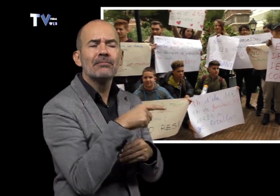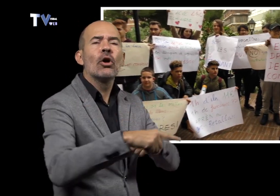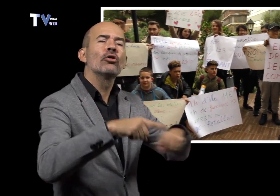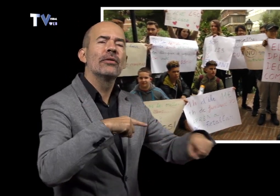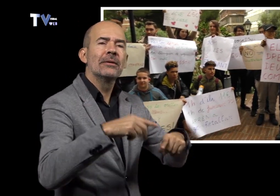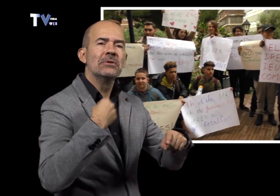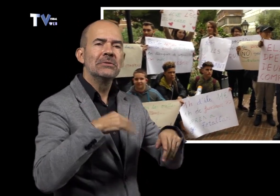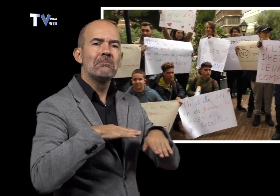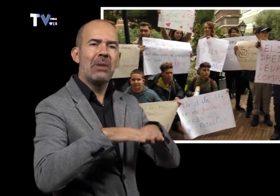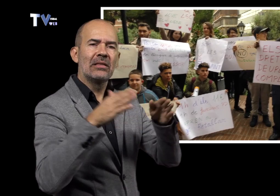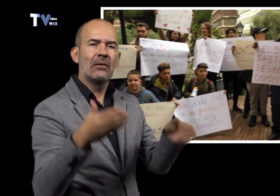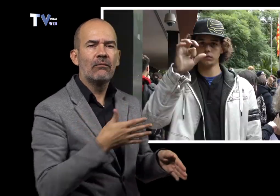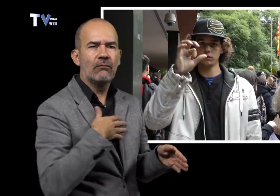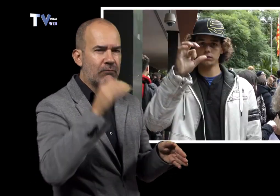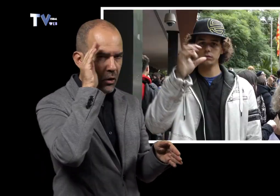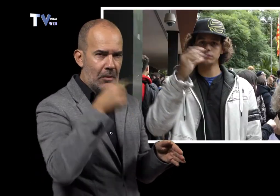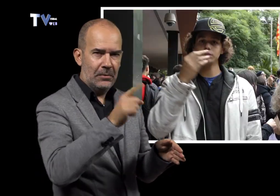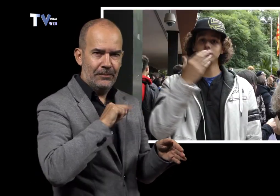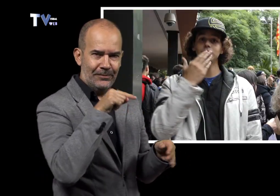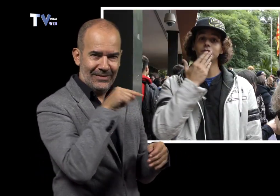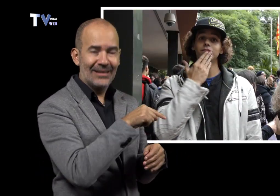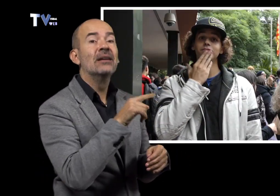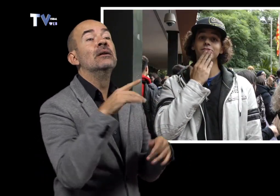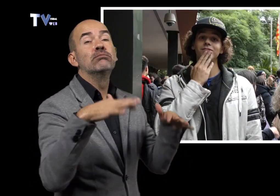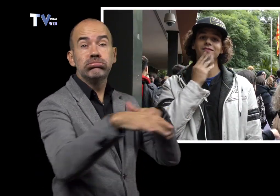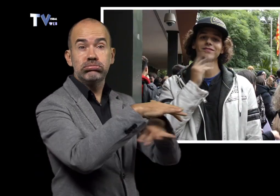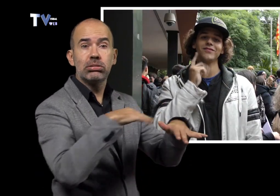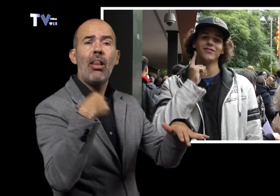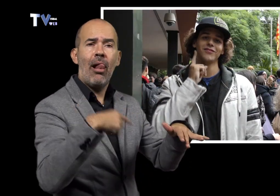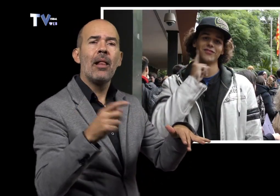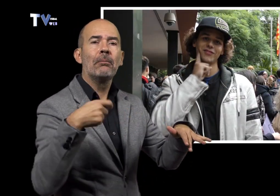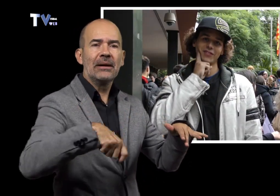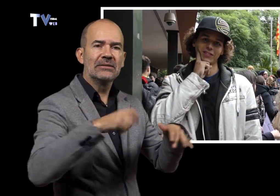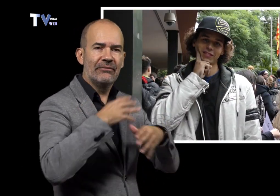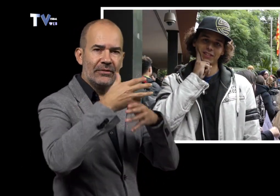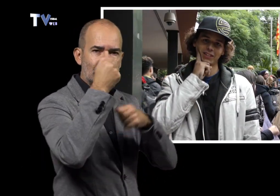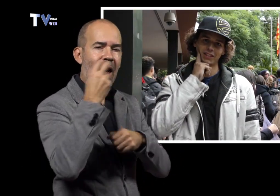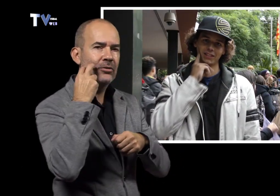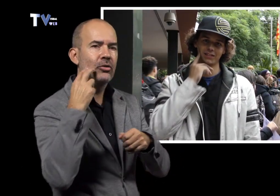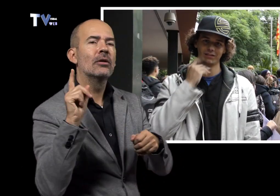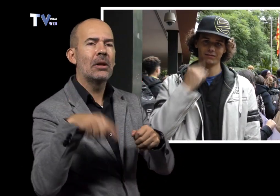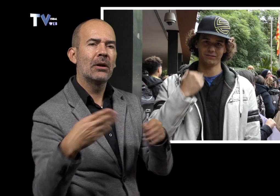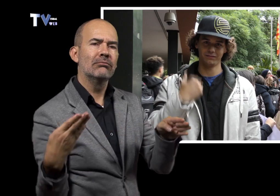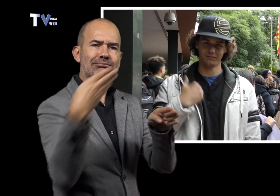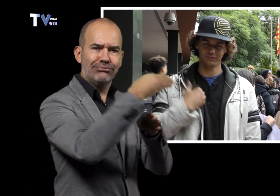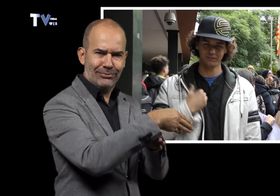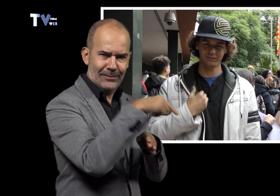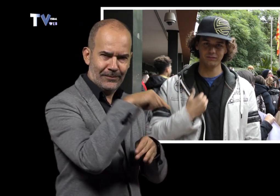oients. S'organitzaven per donar-se visibilitat. També hi havia el president de FASOC, l'Antonio, que hi ha estat